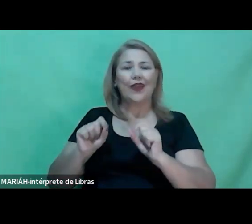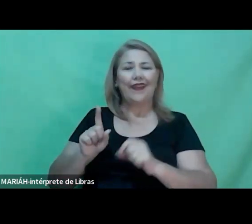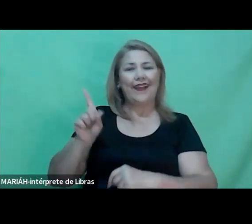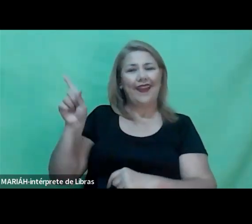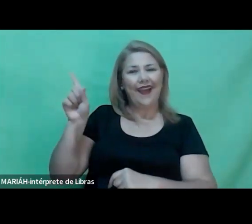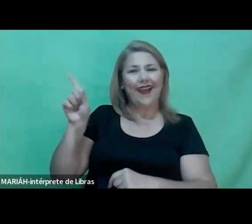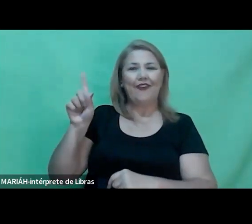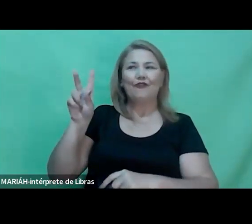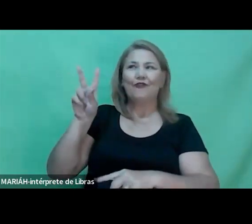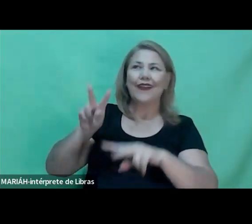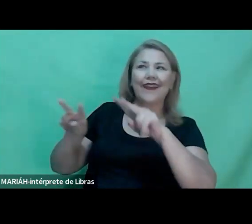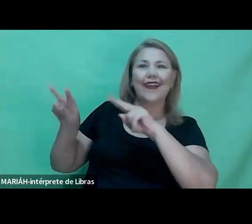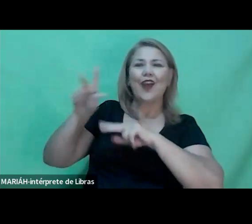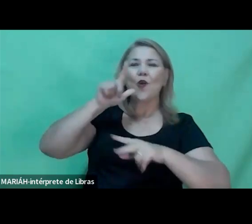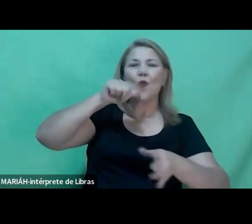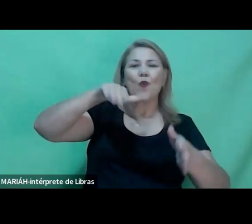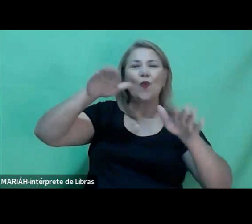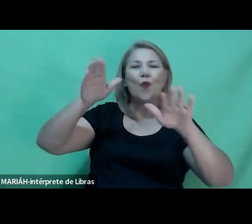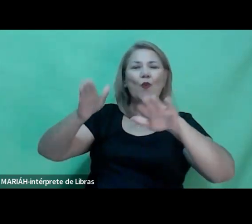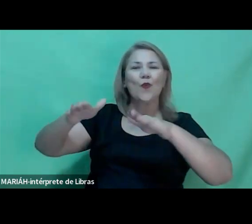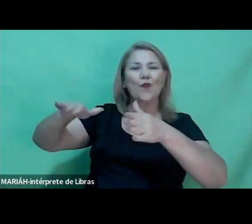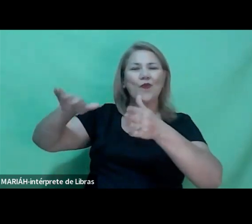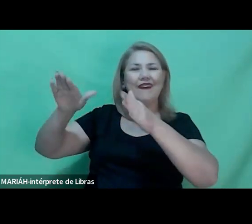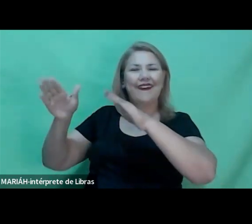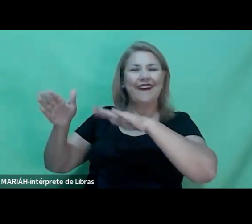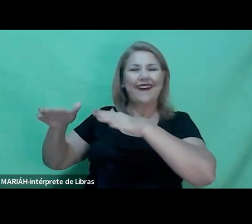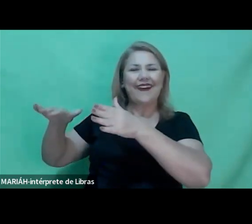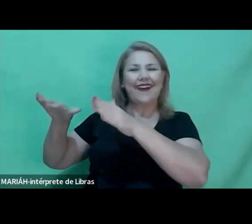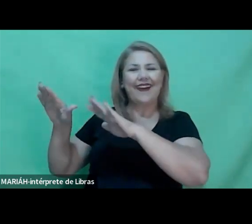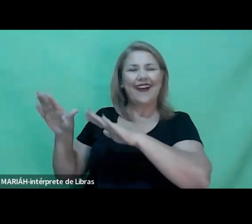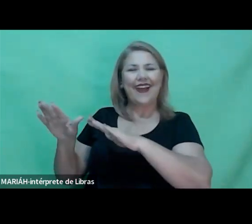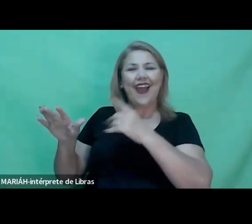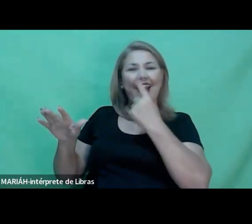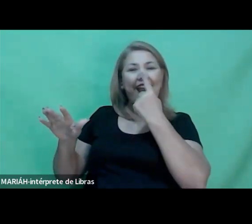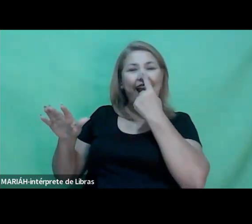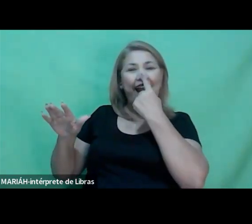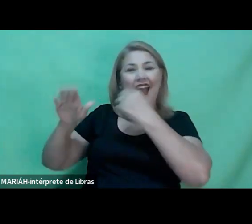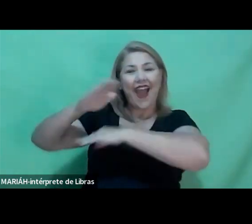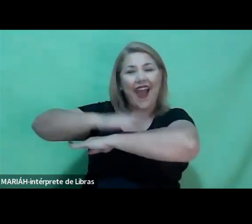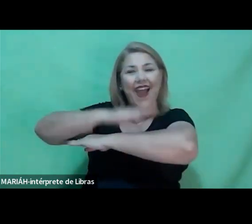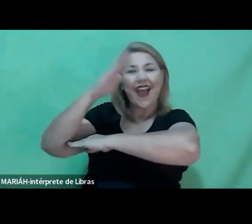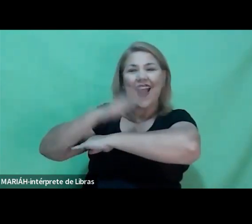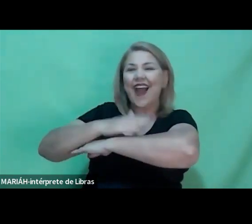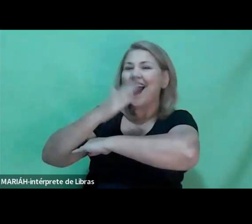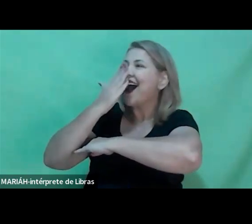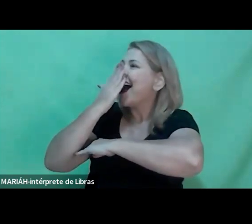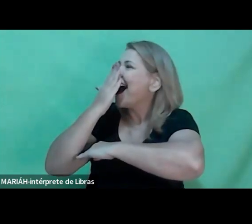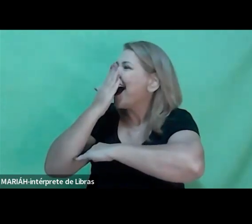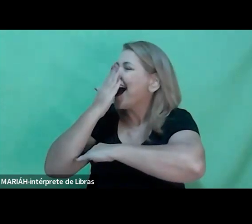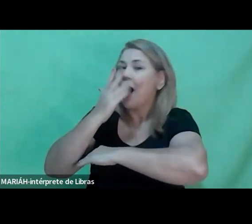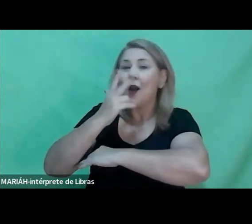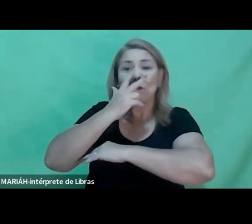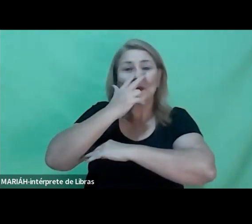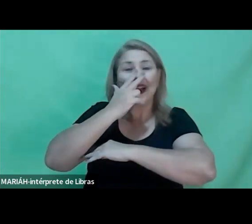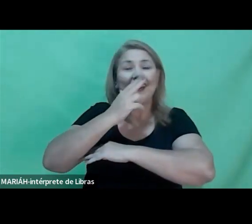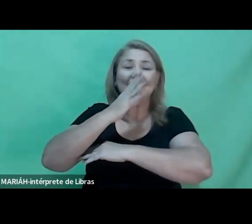el mar él estaba con la nariz pegada a la ventana como si pudiera verlo y yo solamente